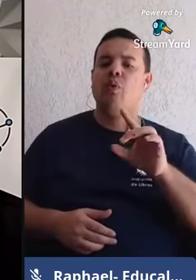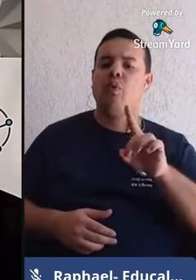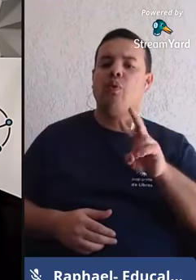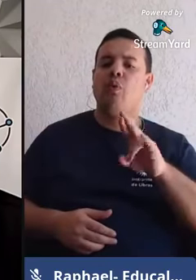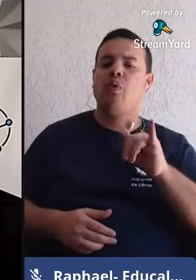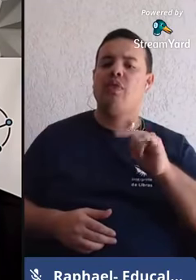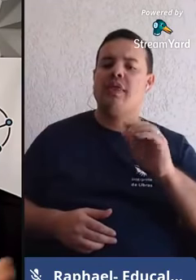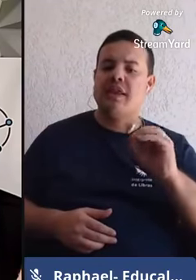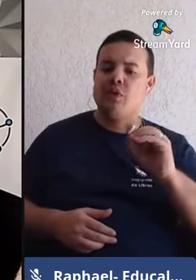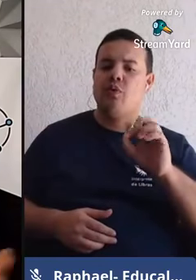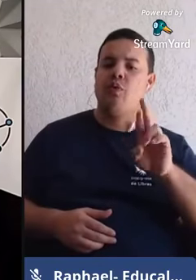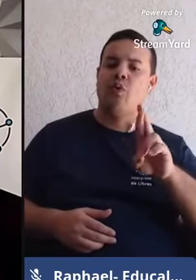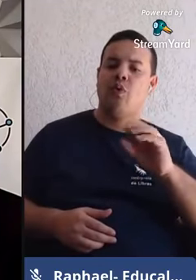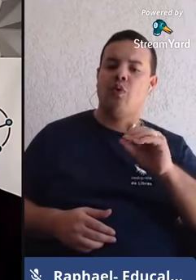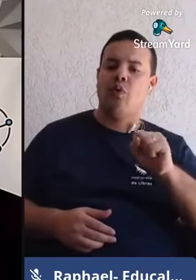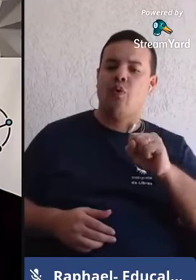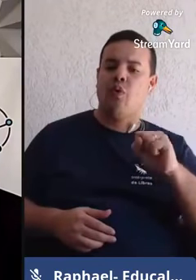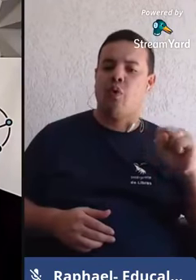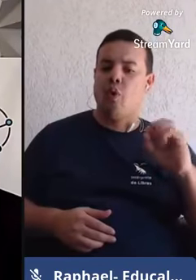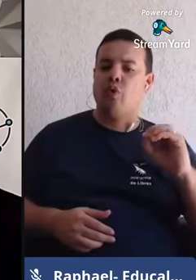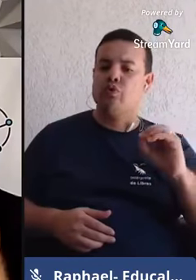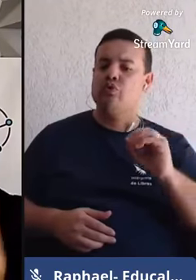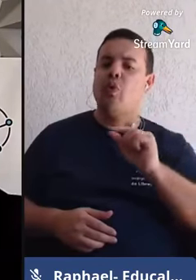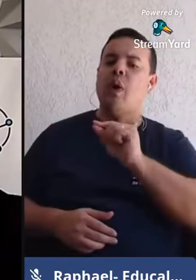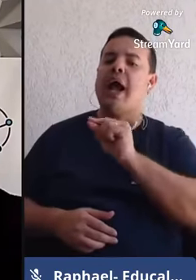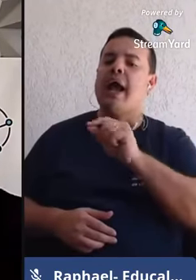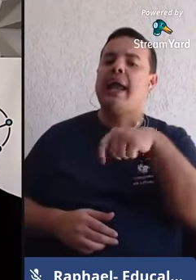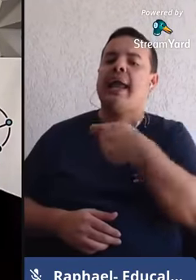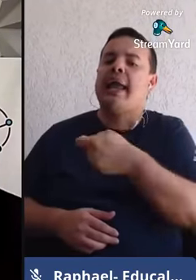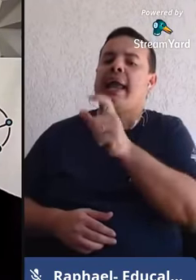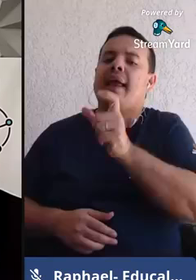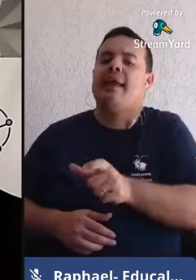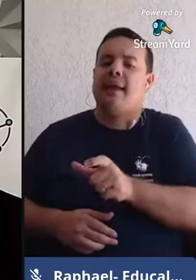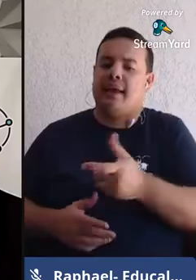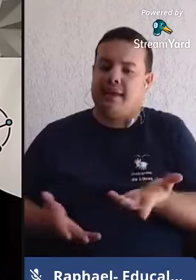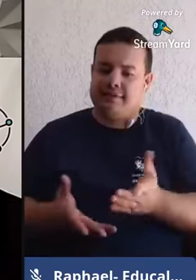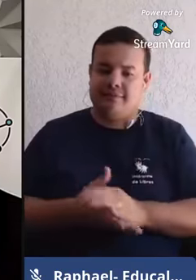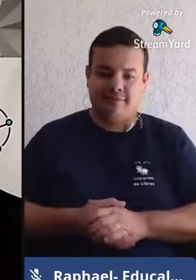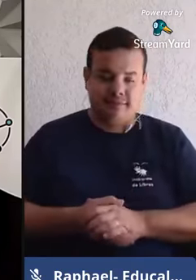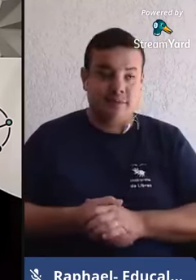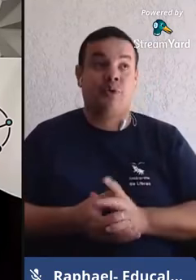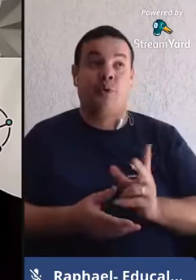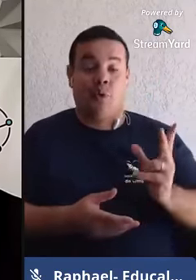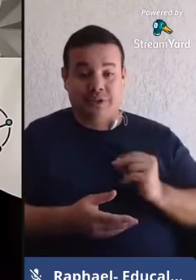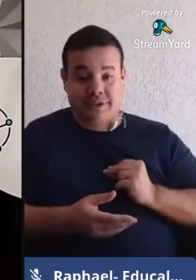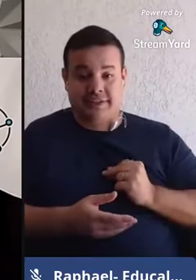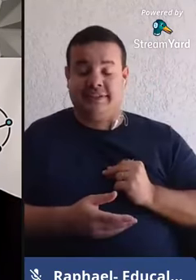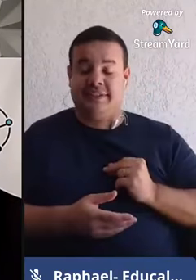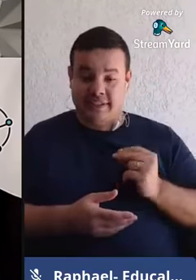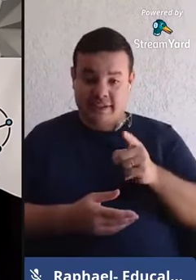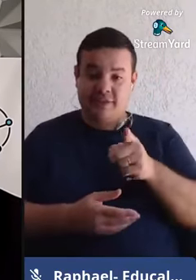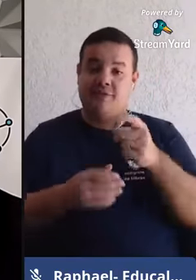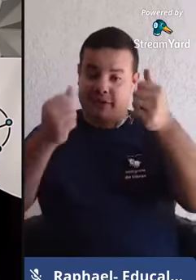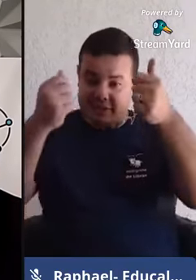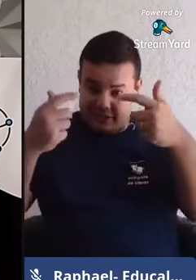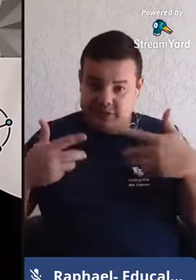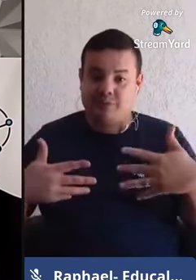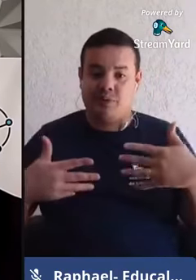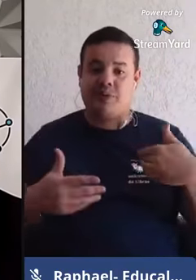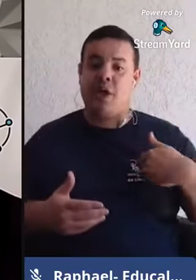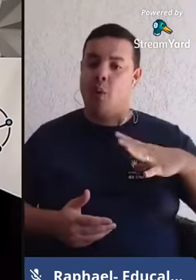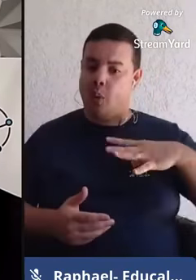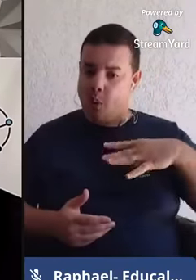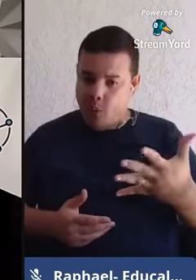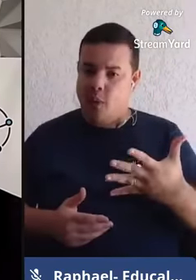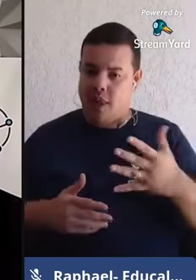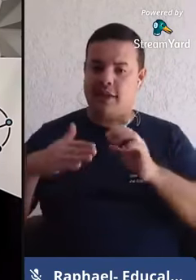Rosso? Vixe, Maria, aí você mesmo já definiu bem, né? Essa coragem de